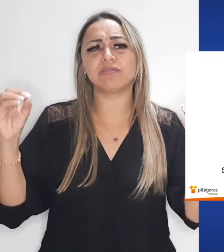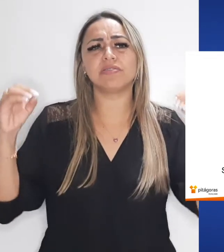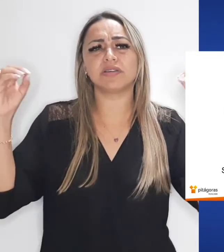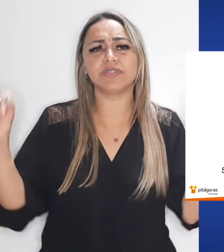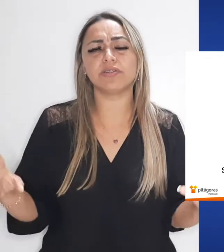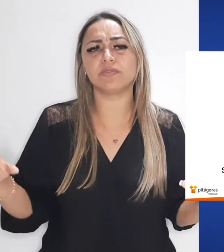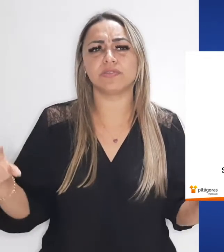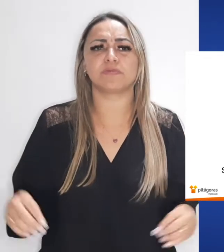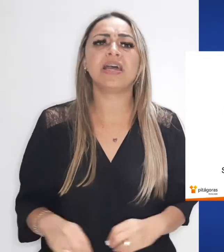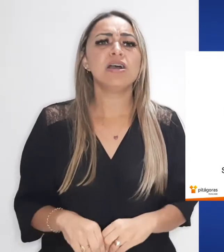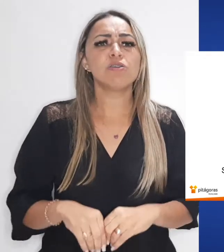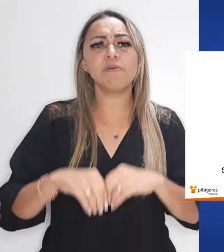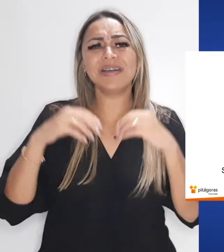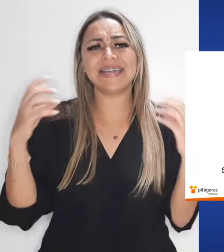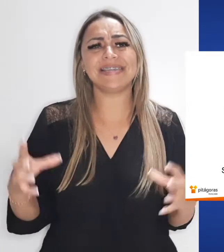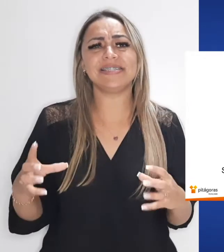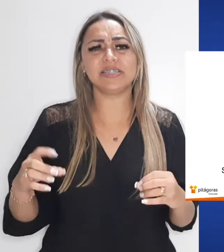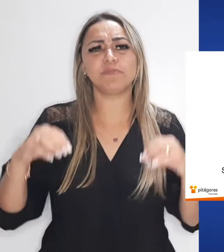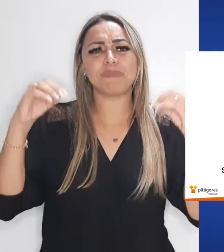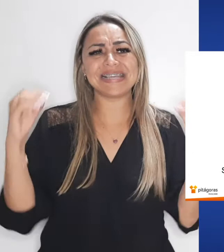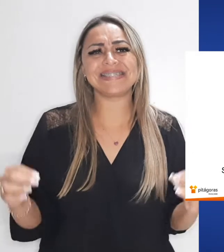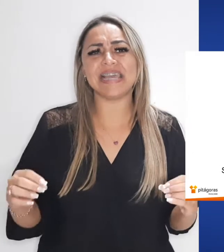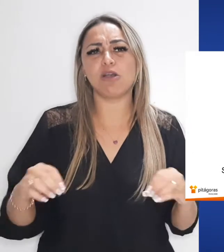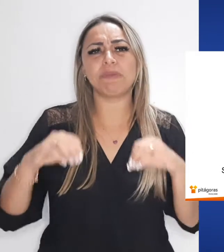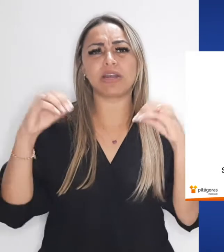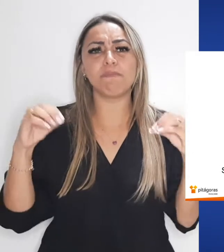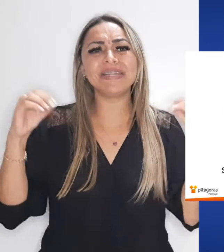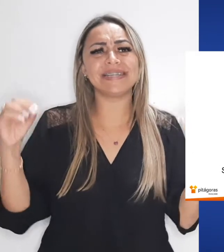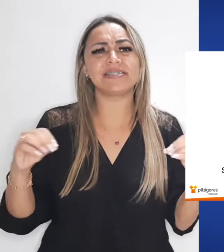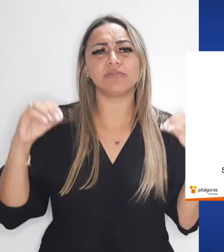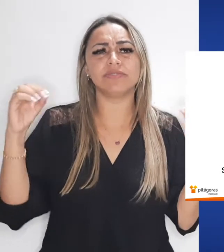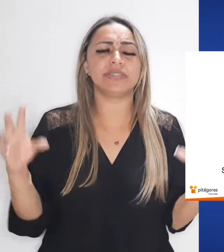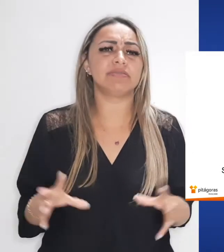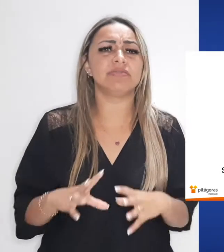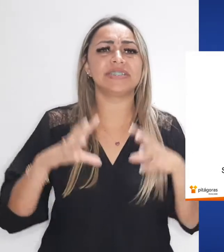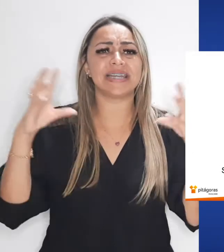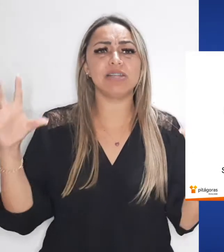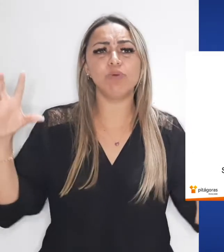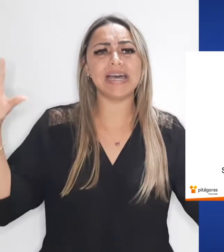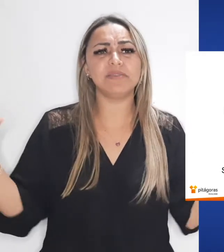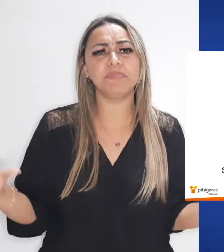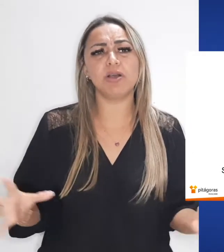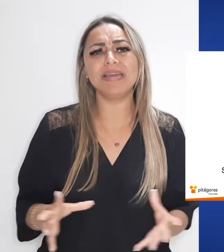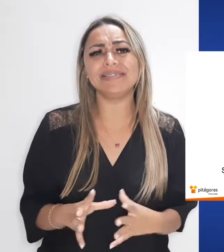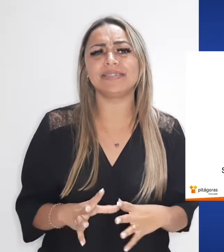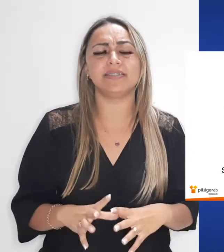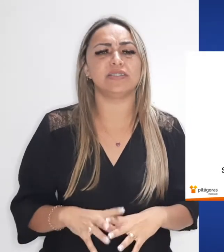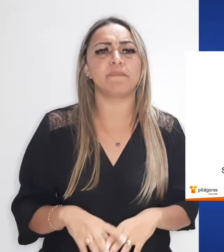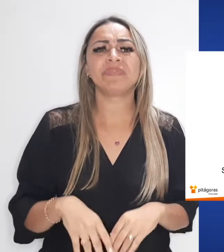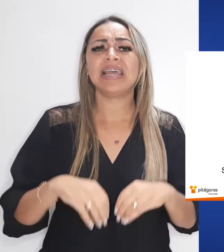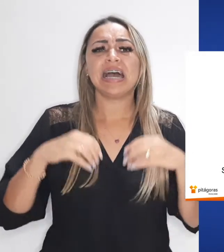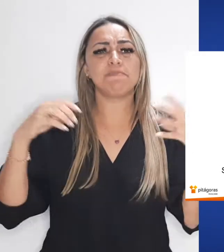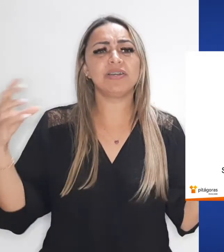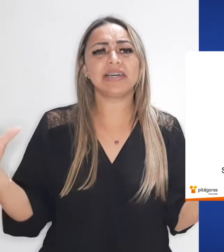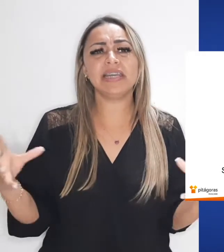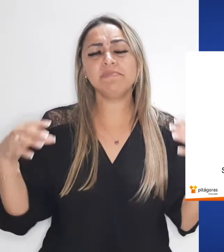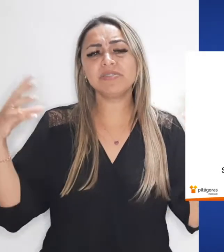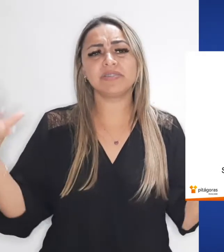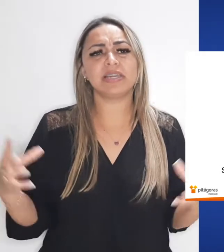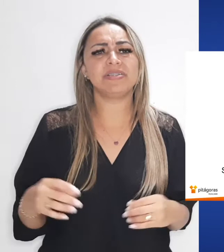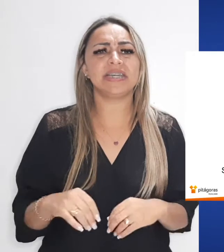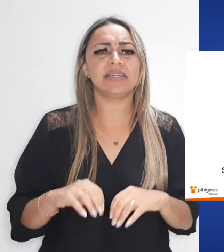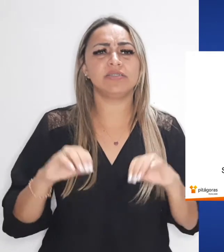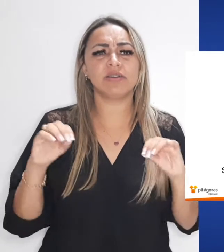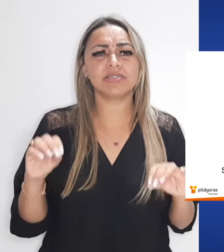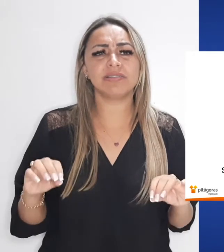trabalho de conclusão de curso, como requisito parcial para a obtenção do título de graduado em biomedicina. Abordaremos